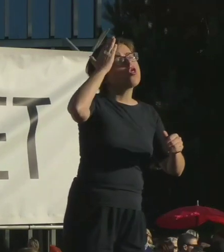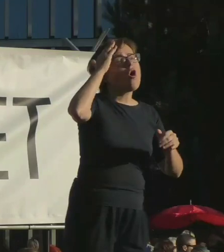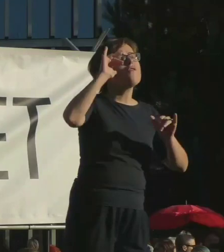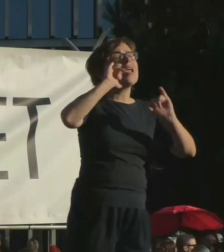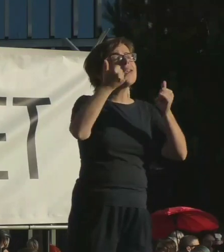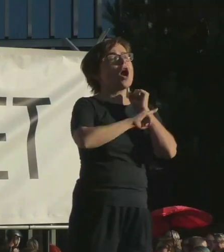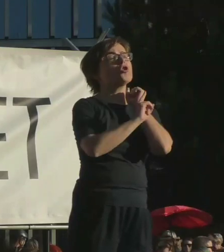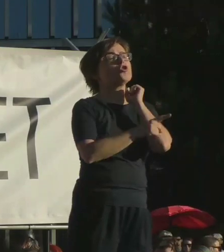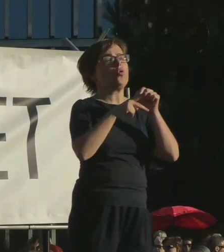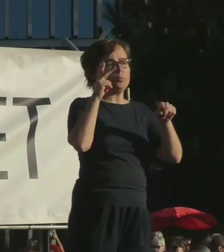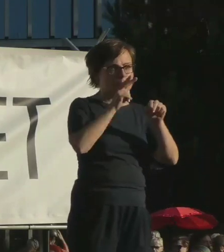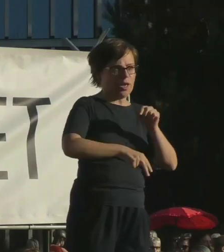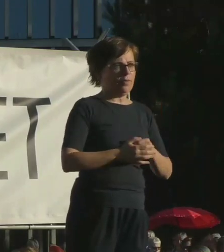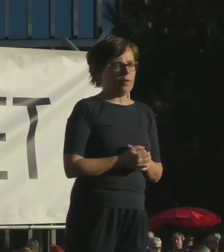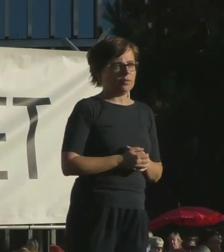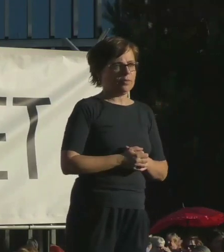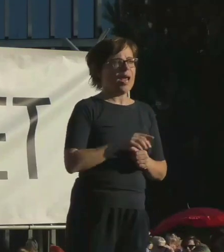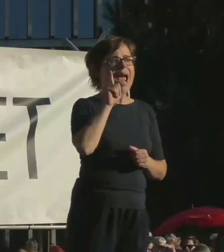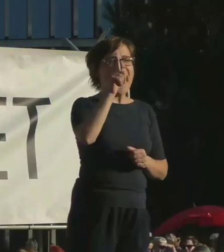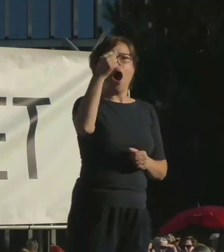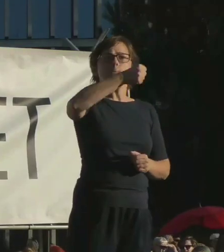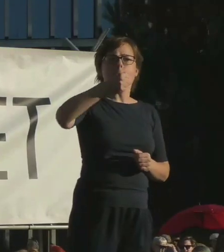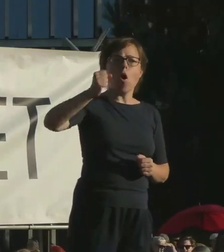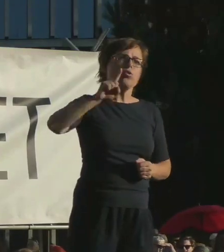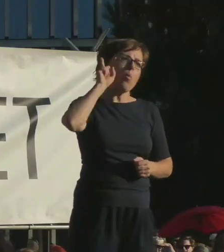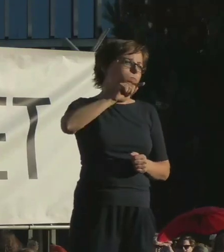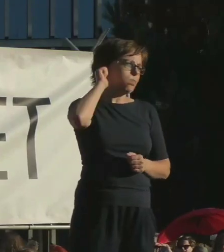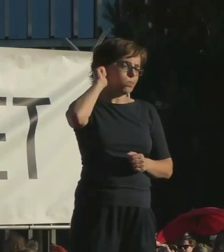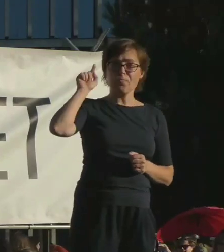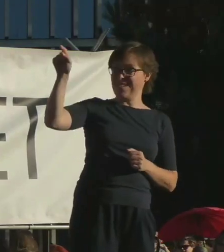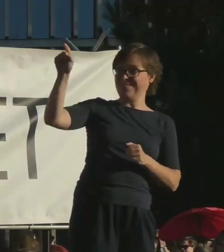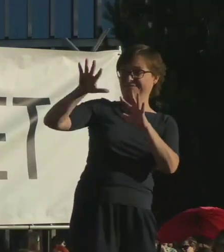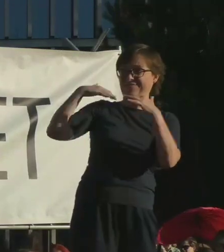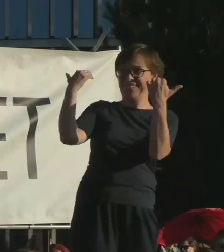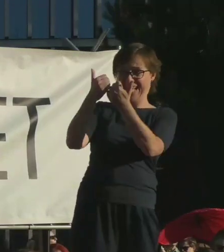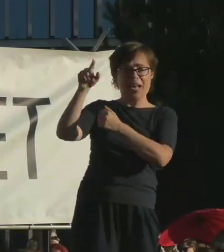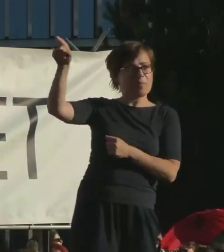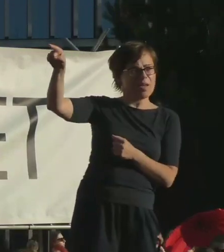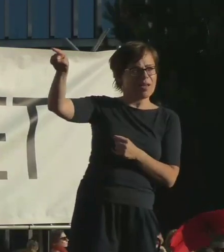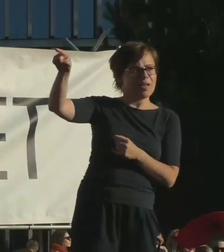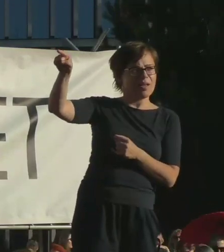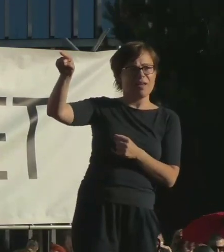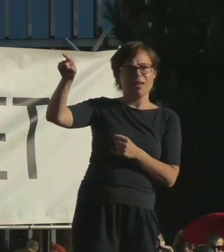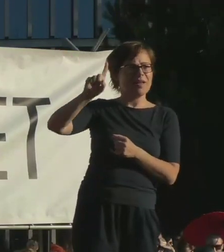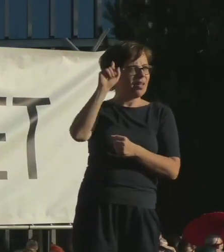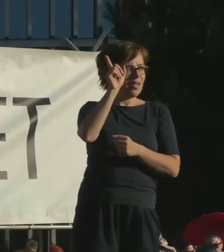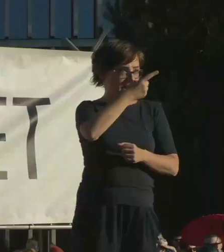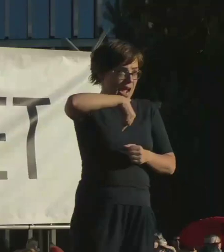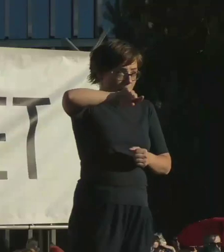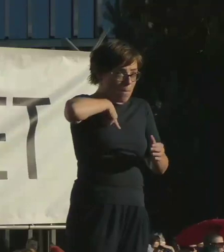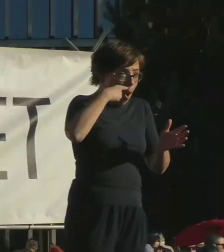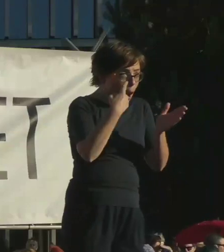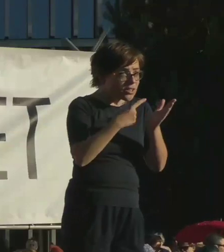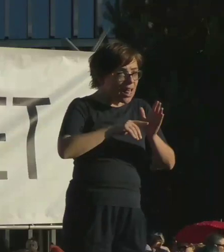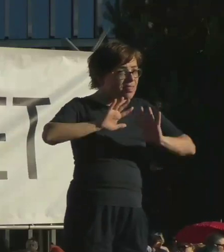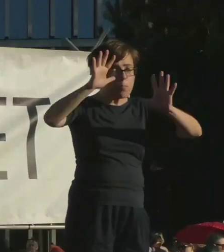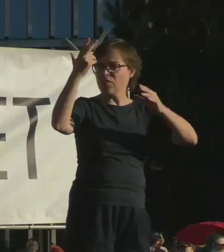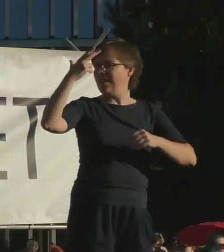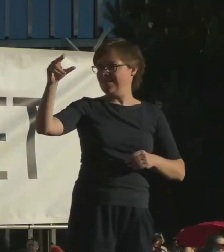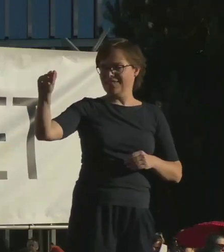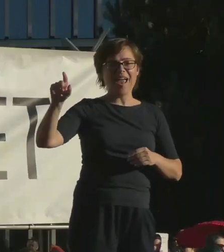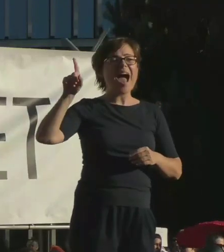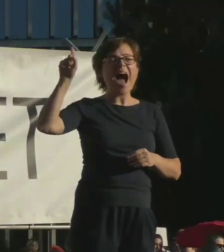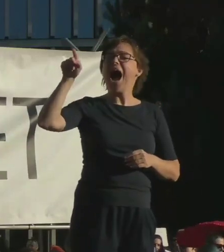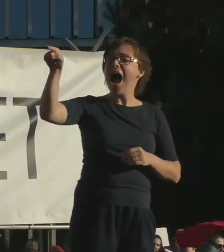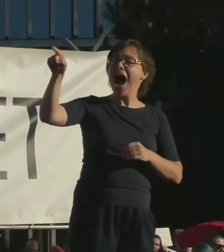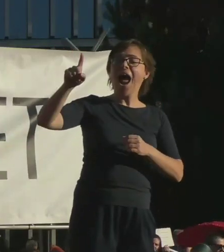ciążę. A do posłów i posłanek w Sejmie. To nie jest nasz ostatni protest, a lipcowe głosowanie nie